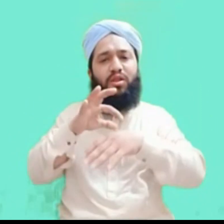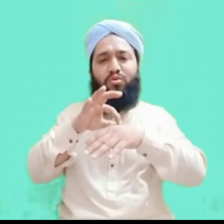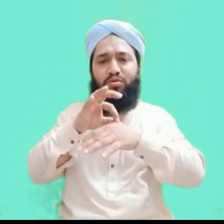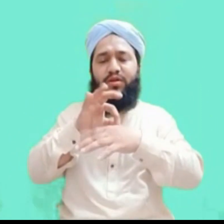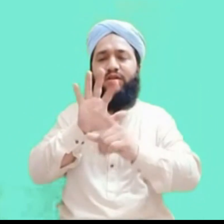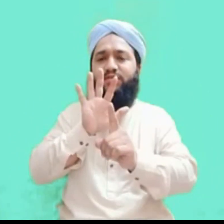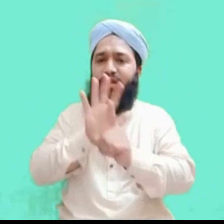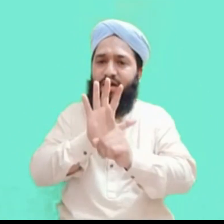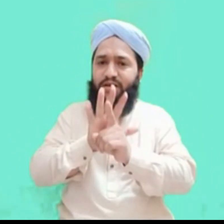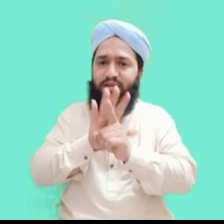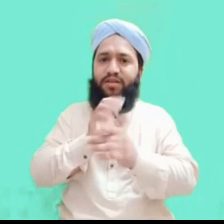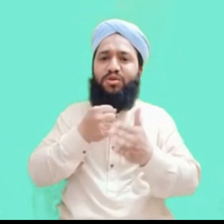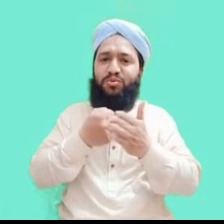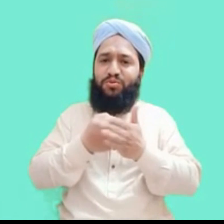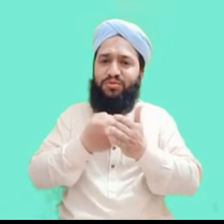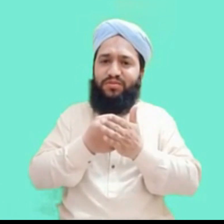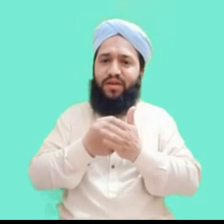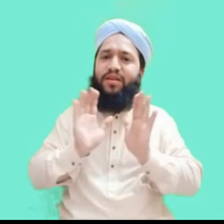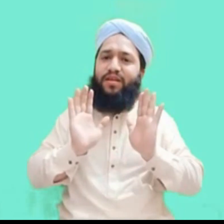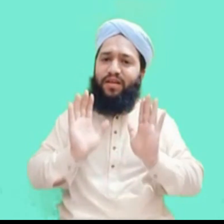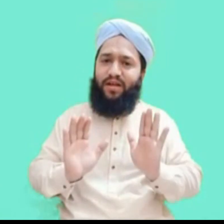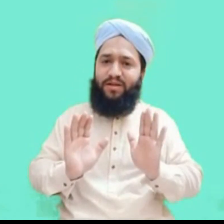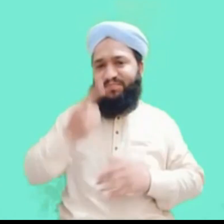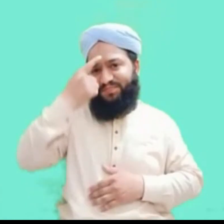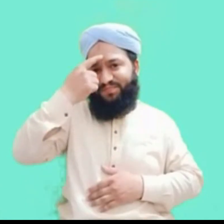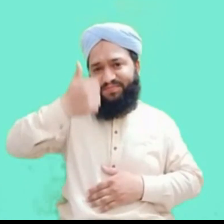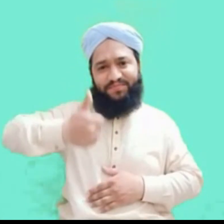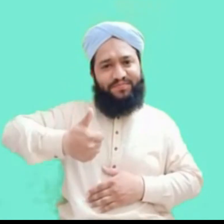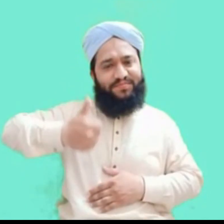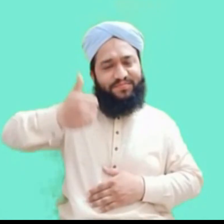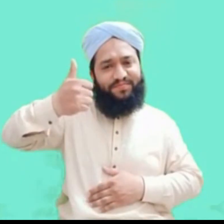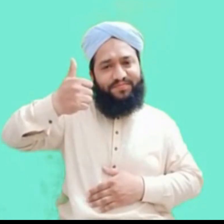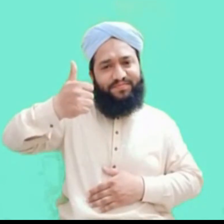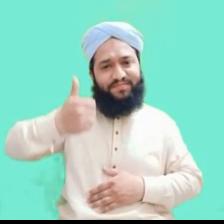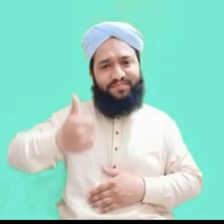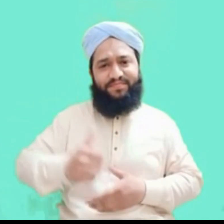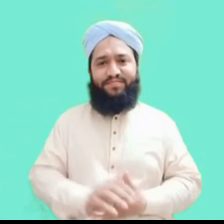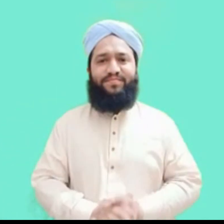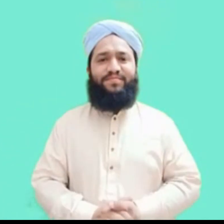لوگوں کی اصلاح کی کوشش کرنی ہے۔